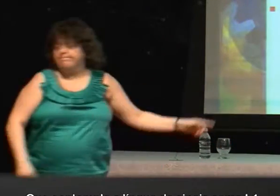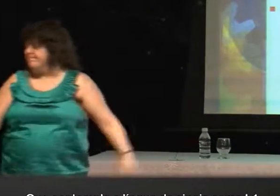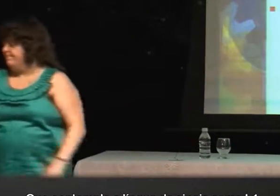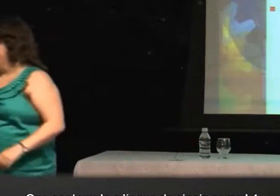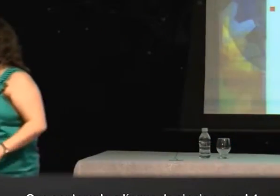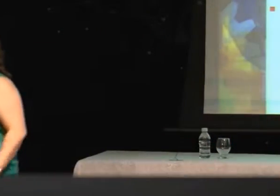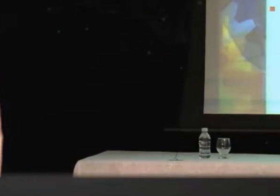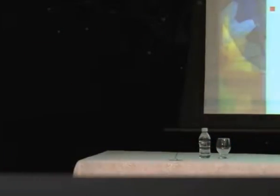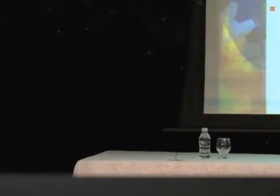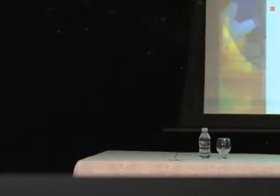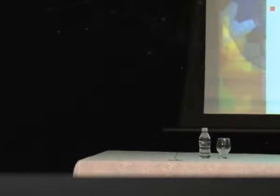L1.